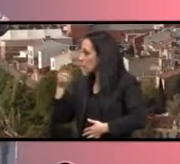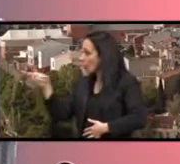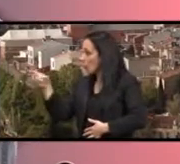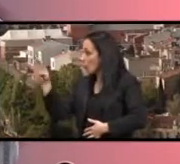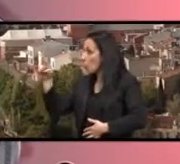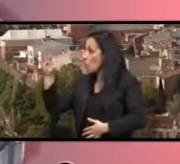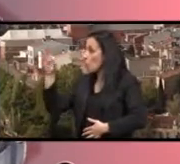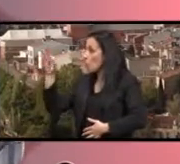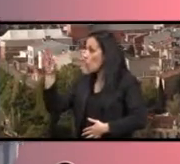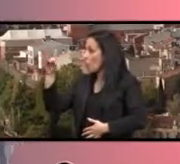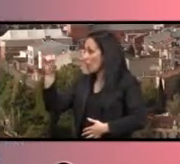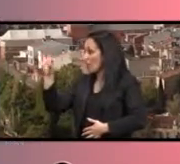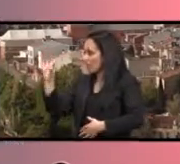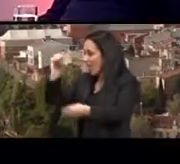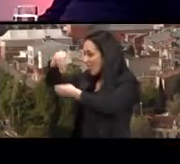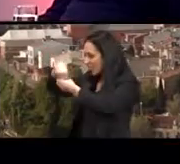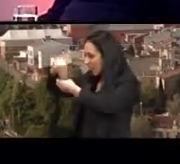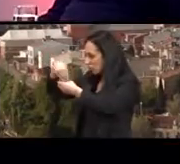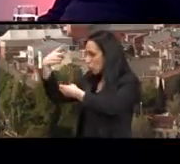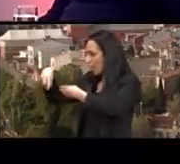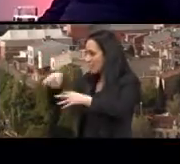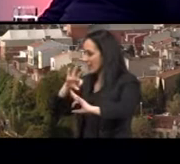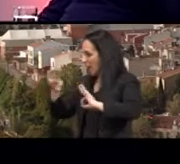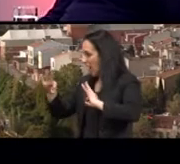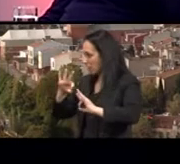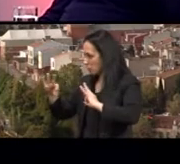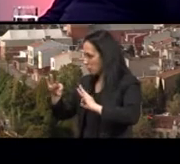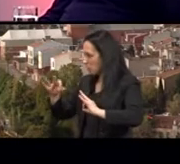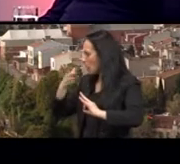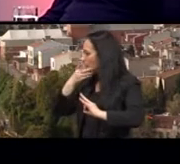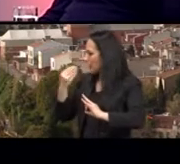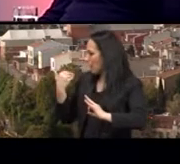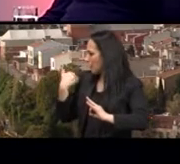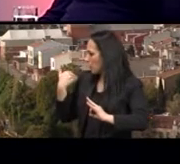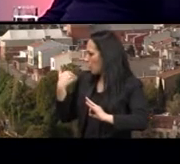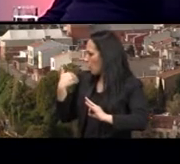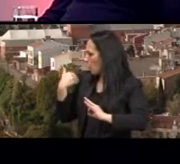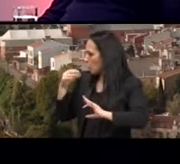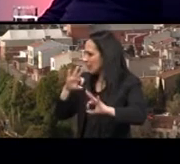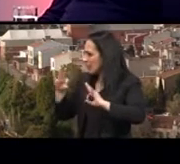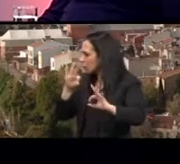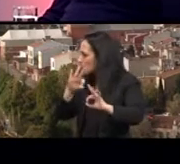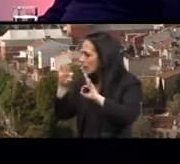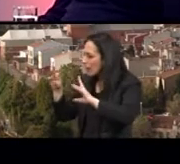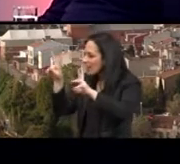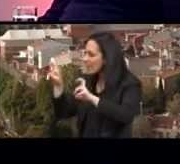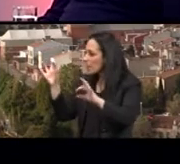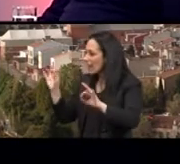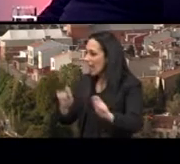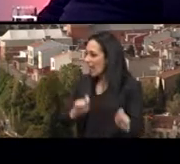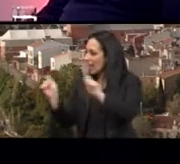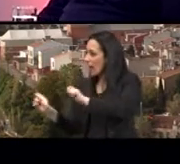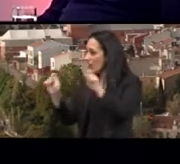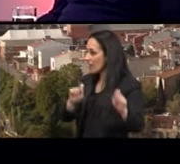vosaltres l'espectacle el feu a dintre, també. Sí. Vale? Perquè fa poc veu fer, em sembla, un cabaret fantàstic, no? Fa dos dies, no? Fa molt